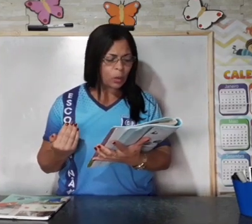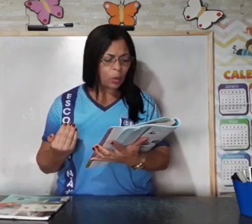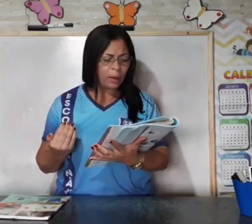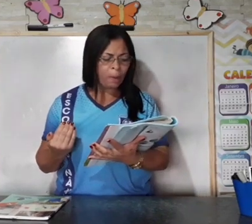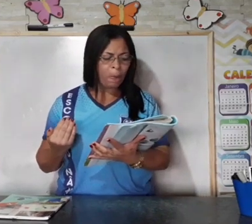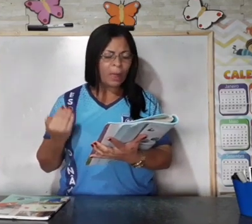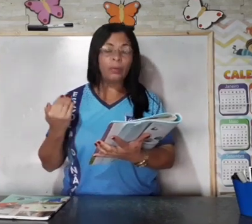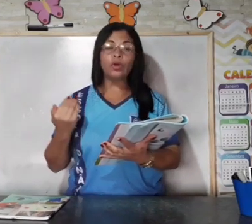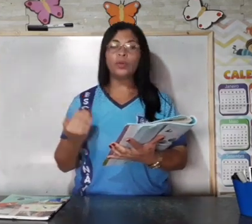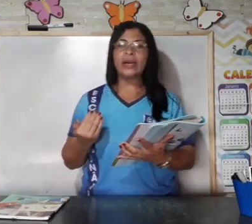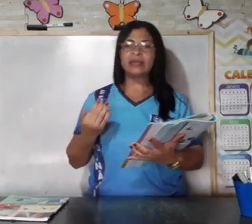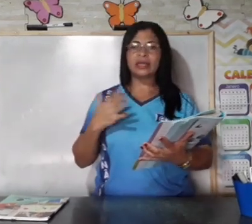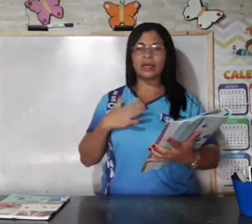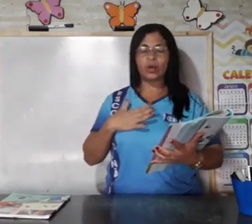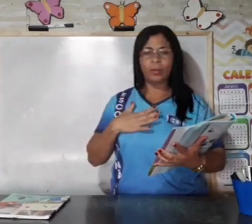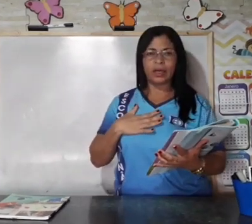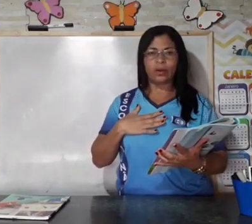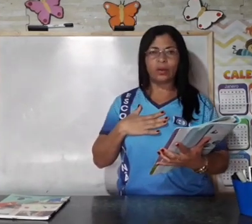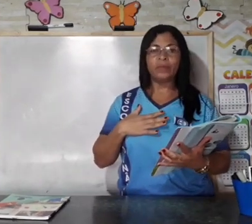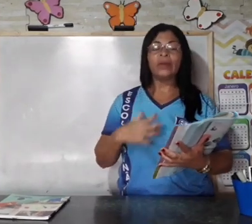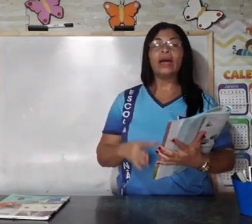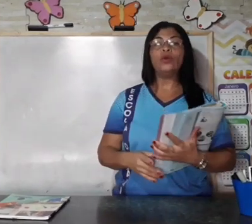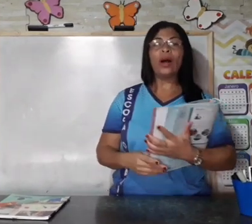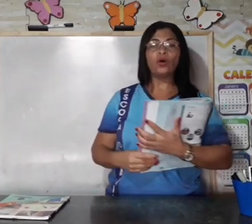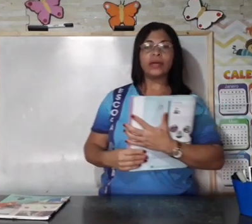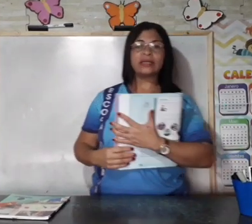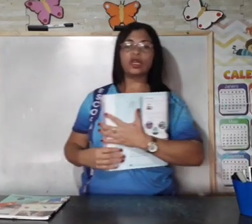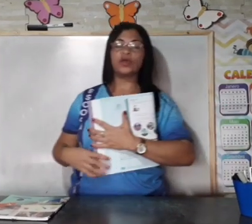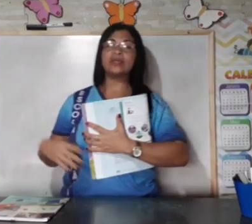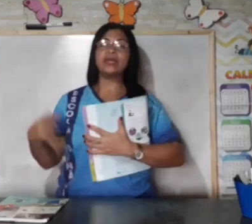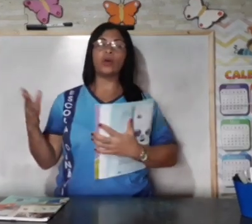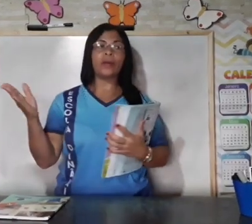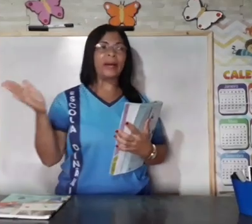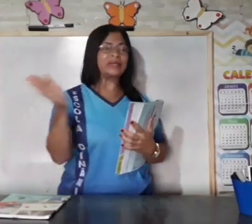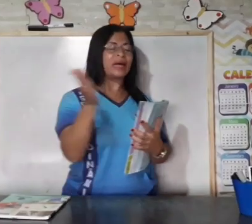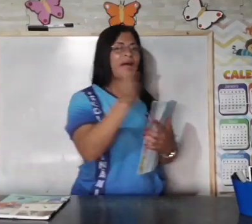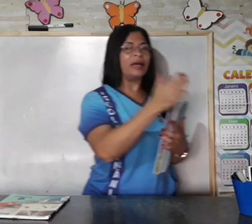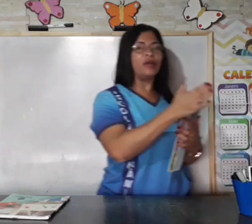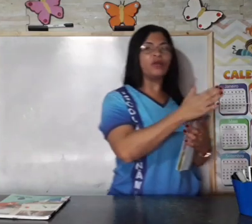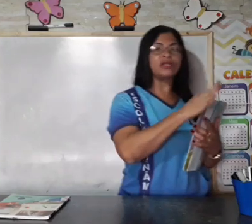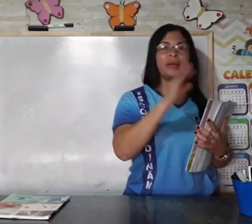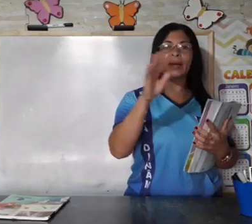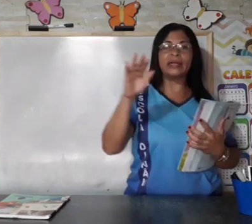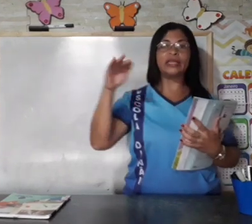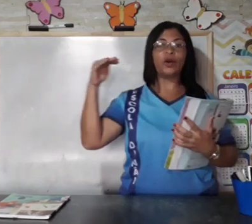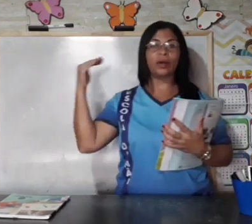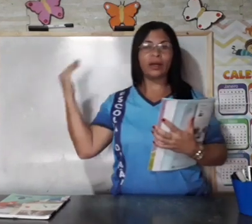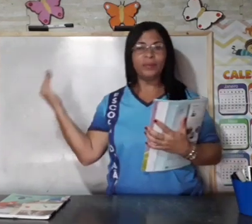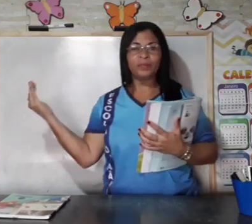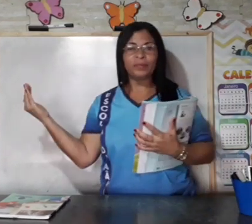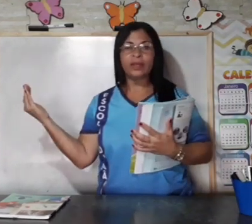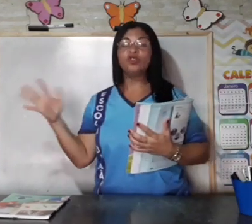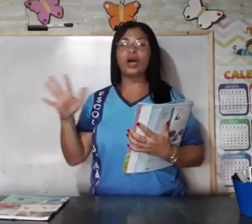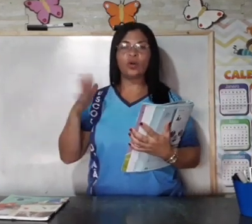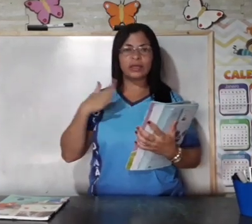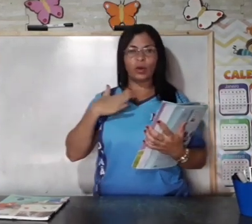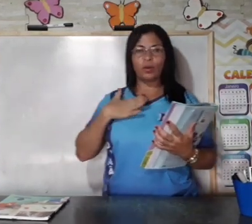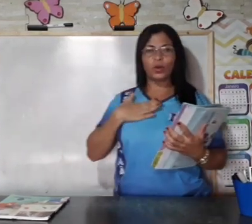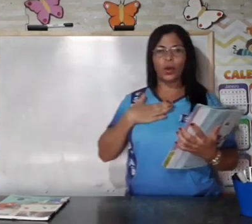pessoa muito parecida comigo. Não acontece, às vezes, de alguém passar e você lembrar de alguém? Já aconteceu muito